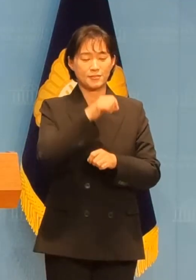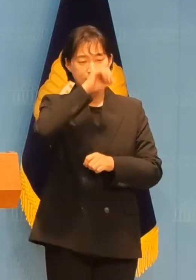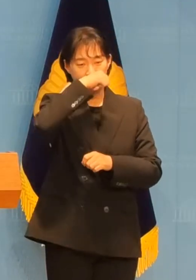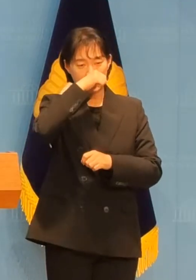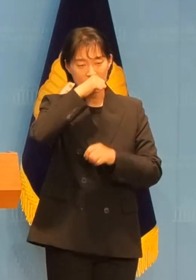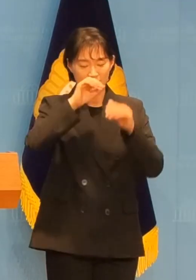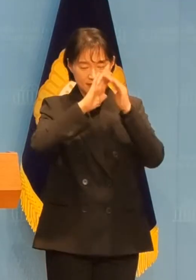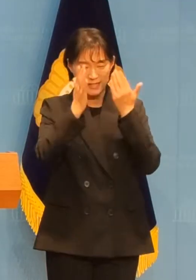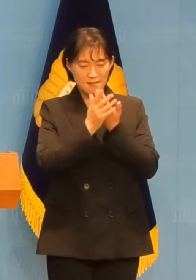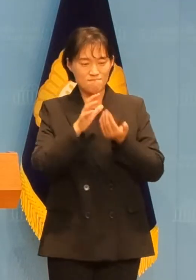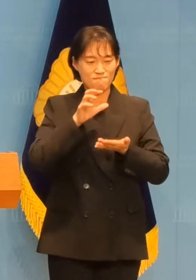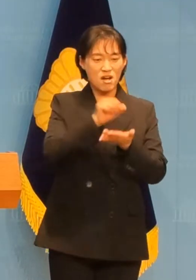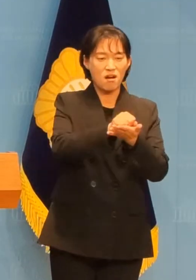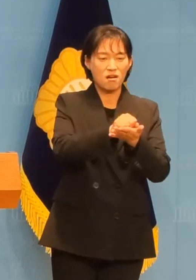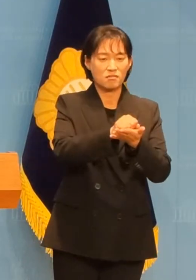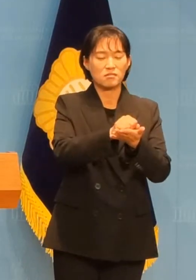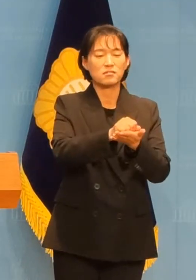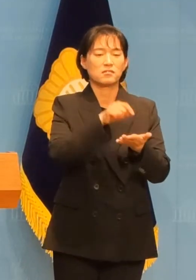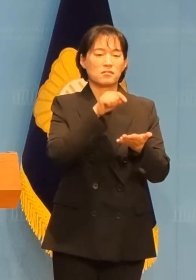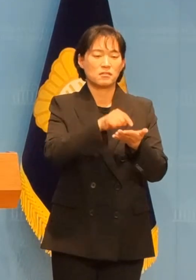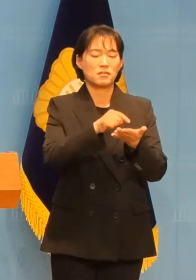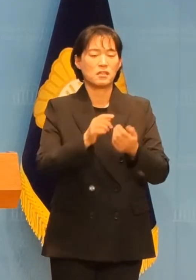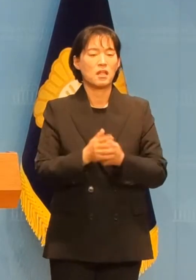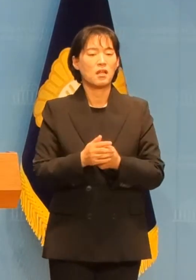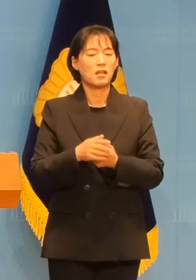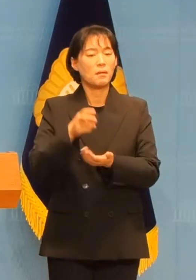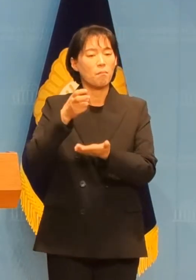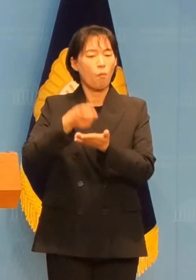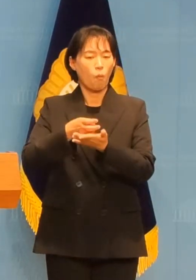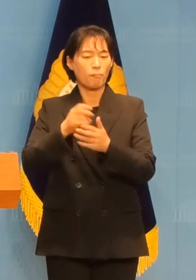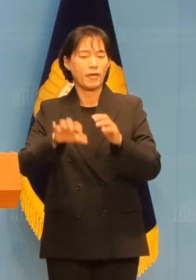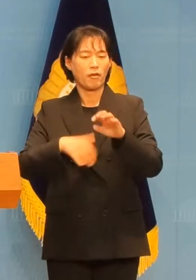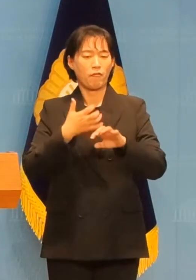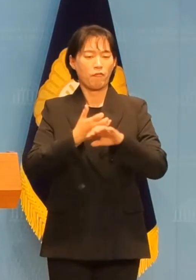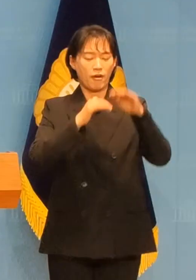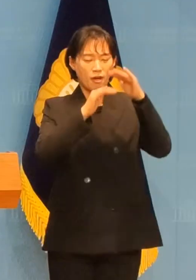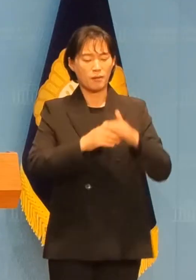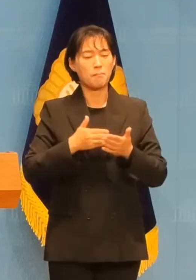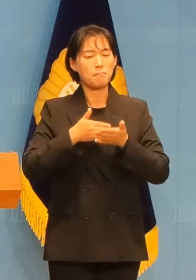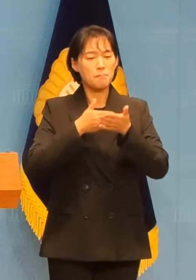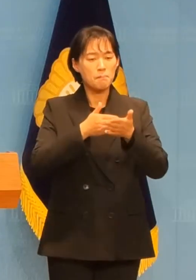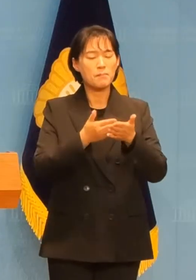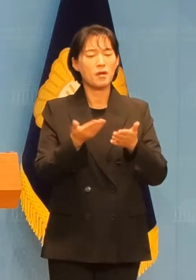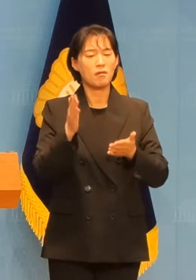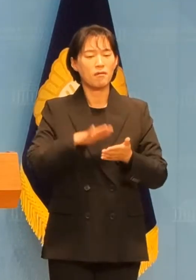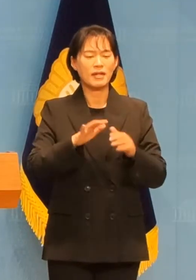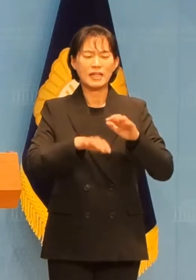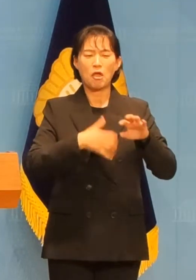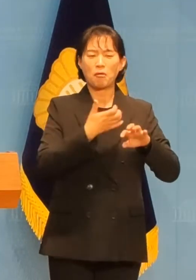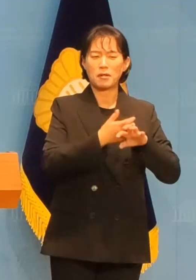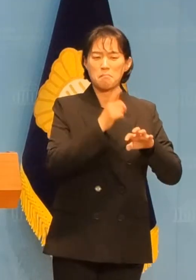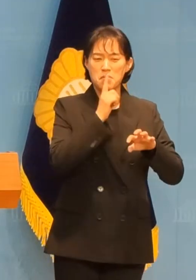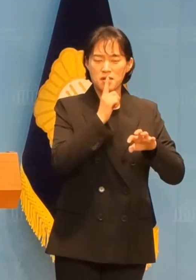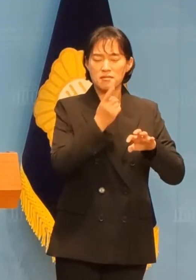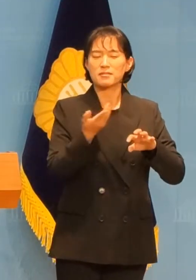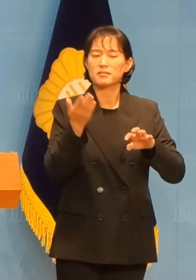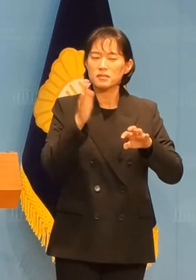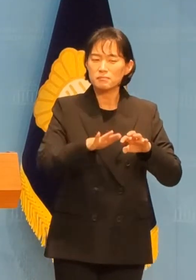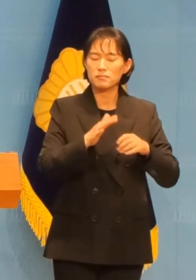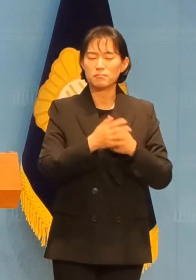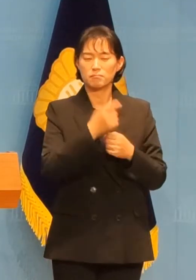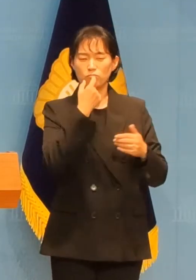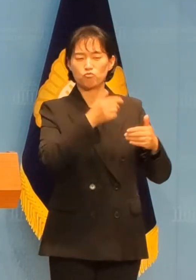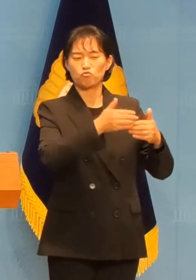통째로 장악하려는 사법개혁안을 공개했습니다. 개혁이라는 그럴듯한 단어로 포장했지만